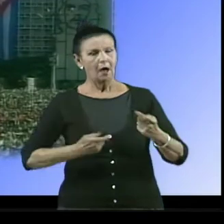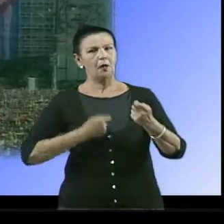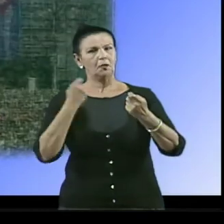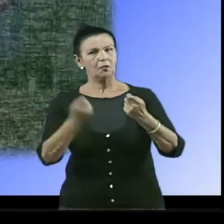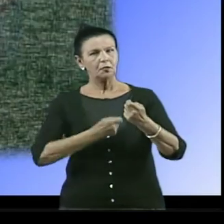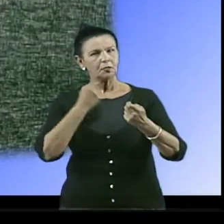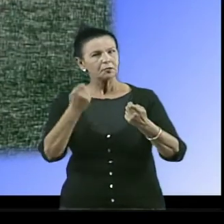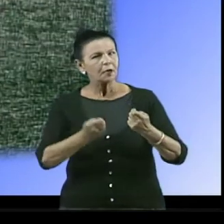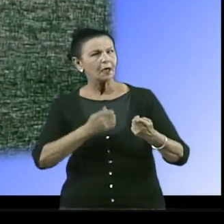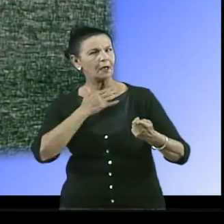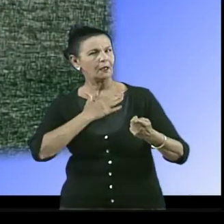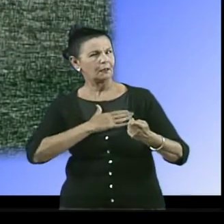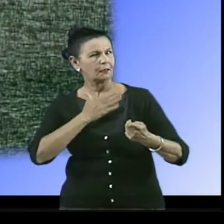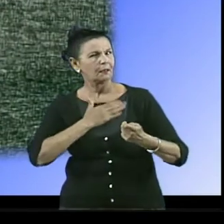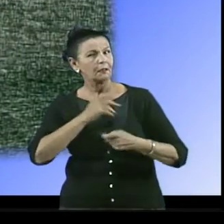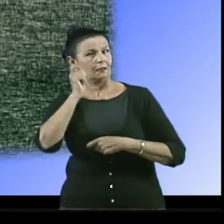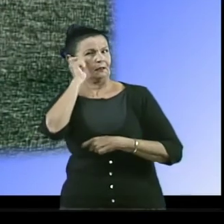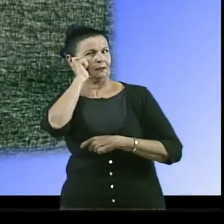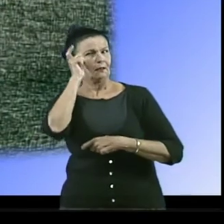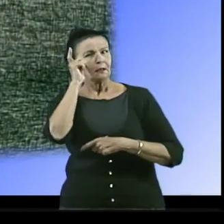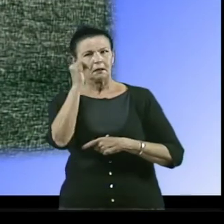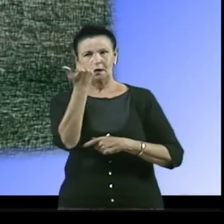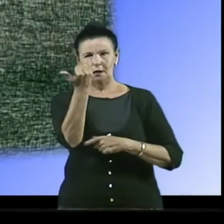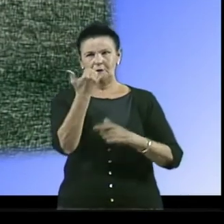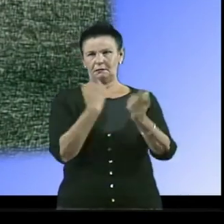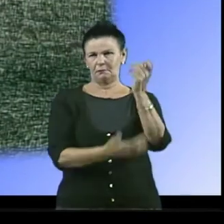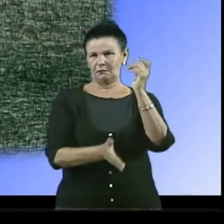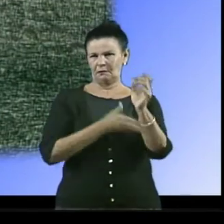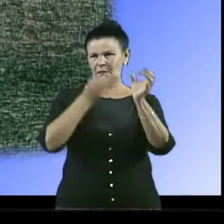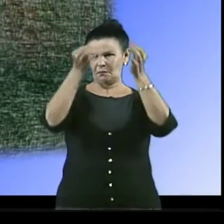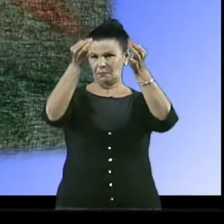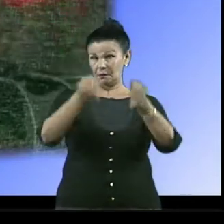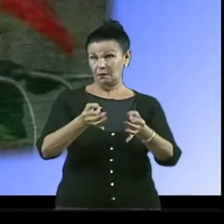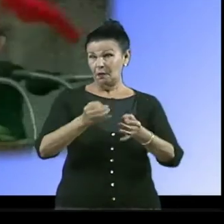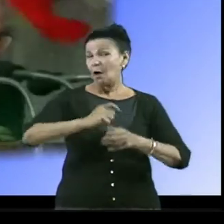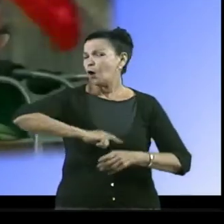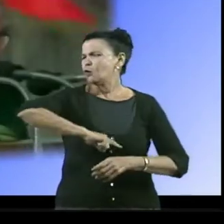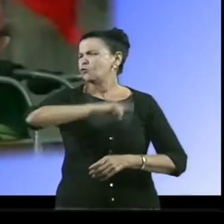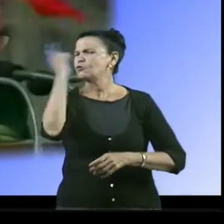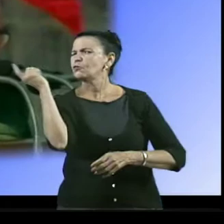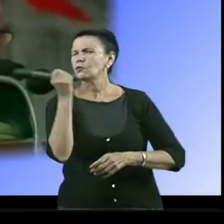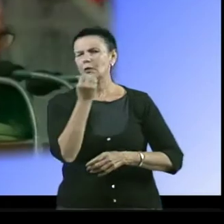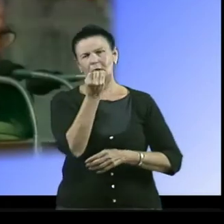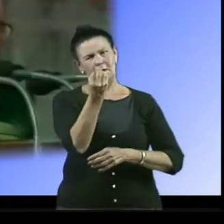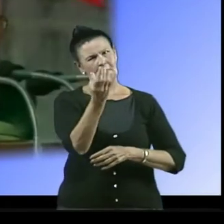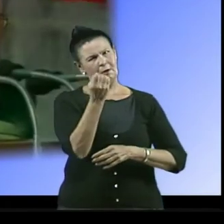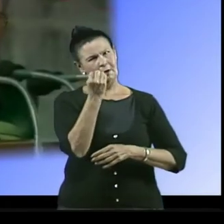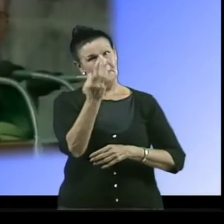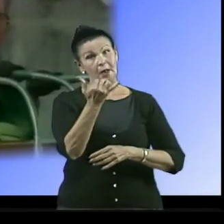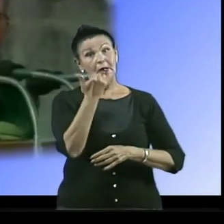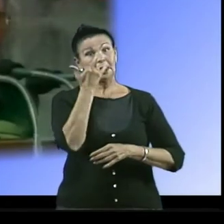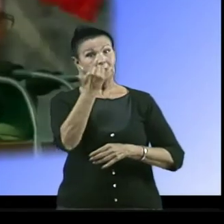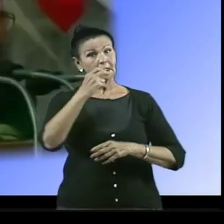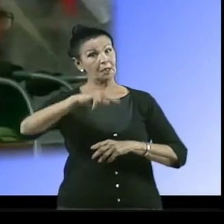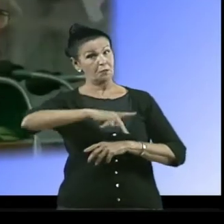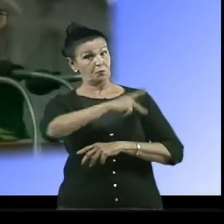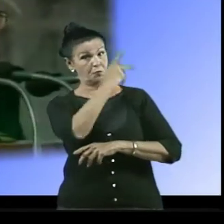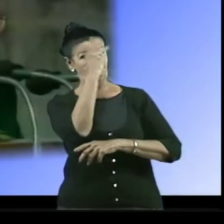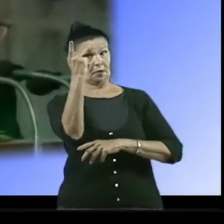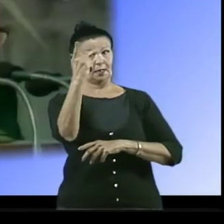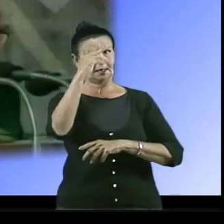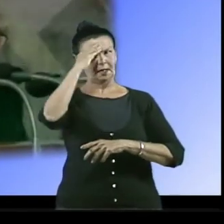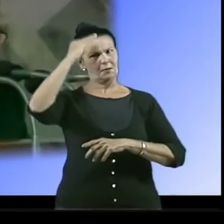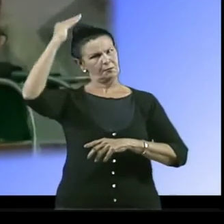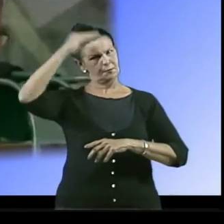audacia, inteligencia y realismo. Es no mentir jamás ni violar